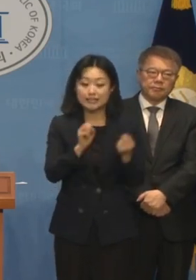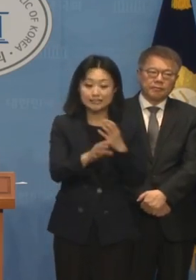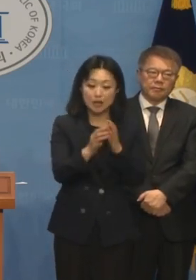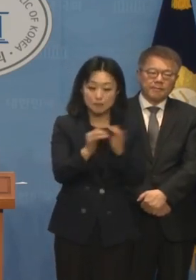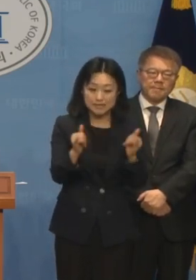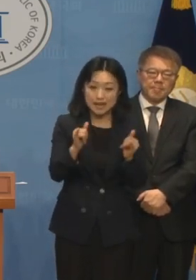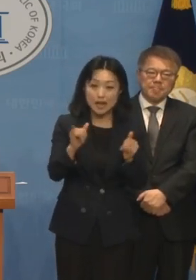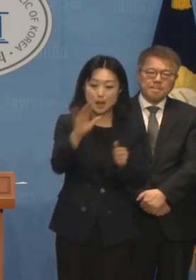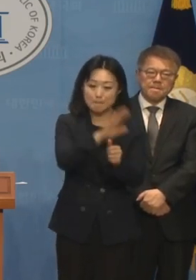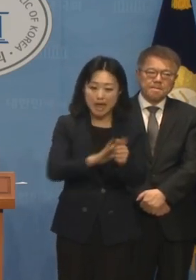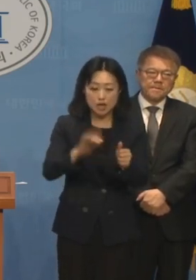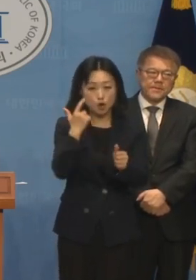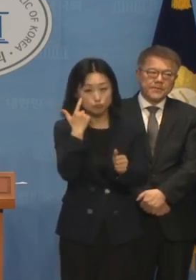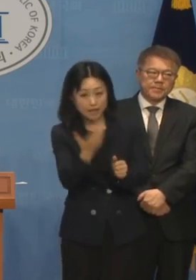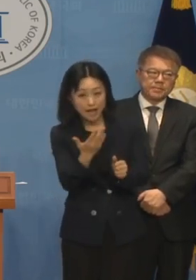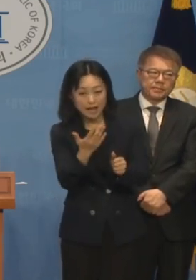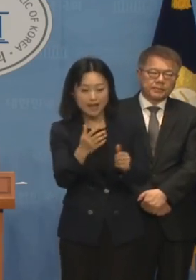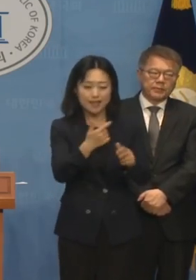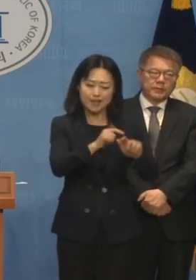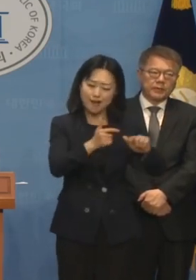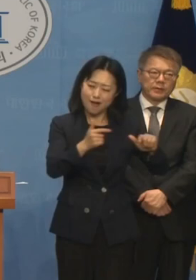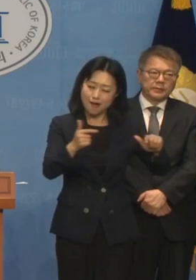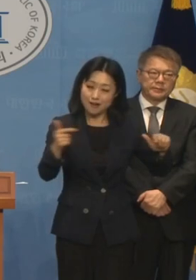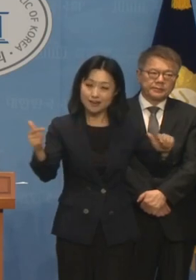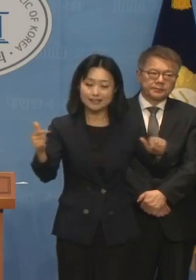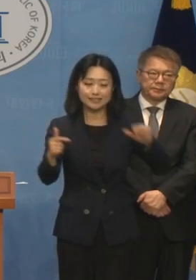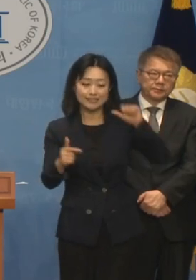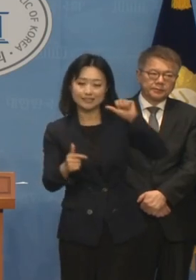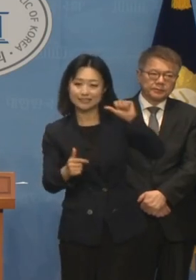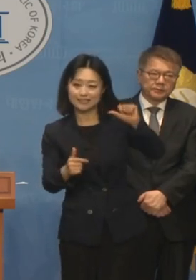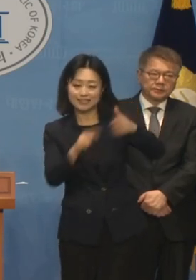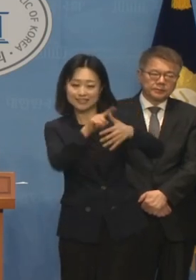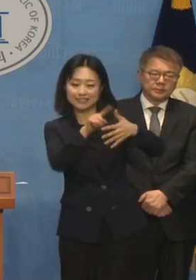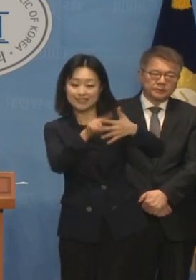응답자 배경 문항 등 여러 가지 5가지를